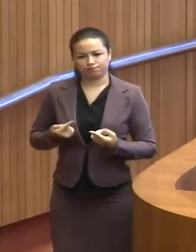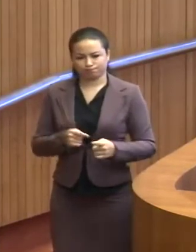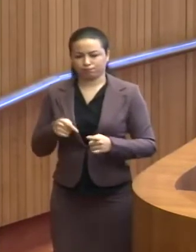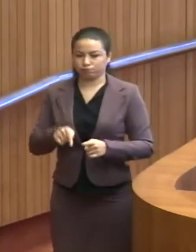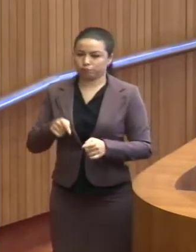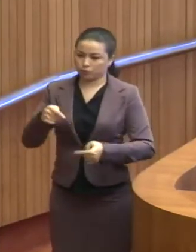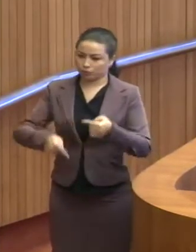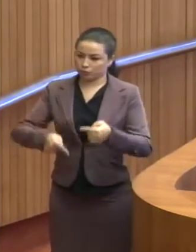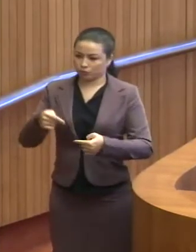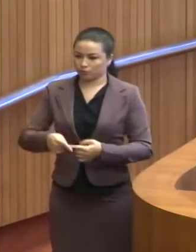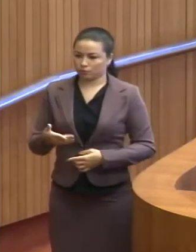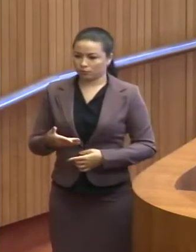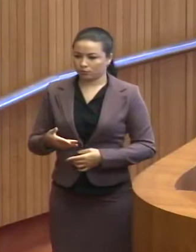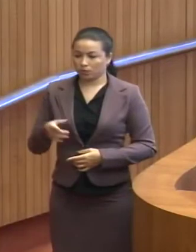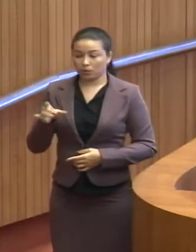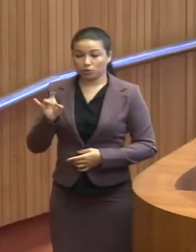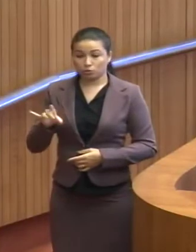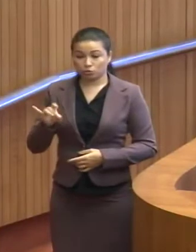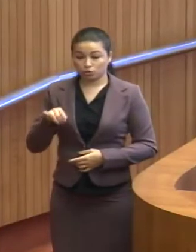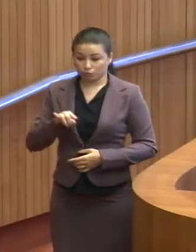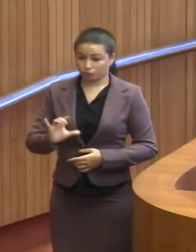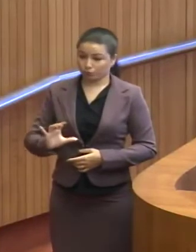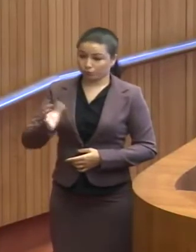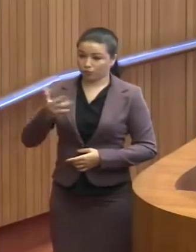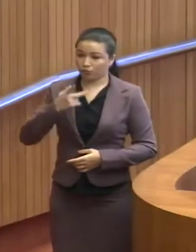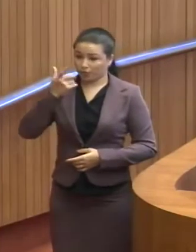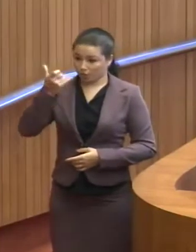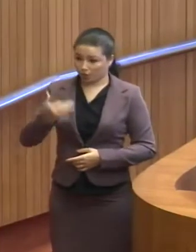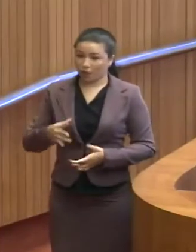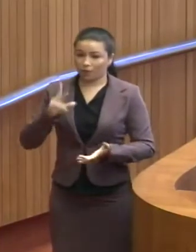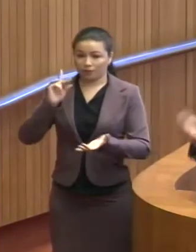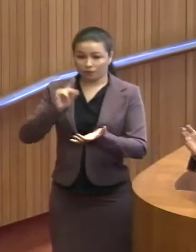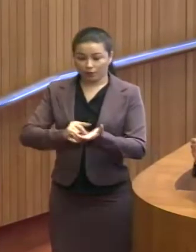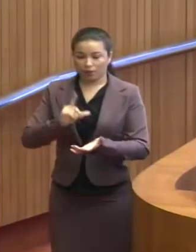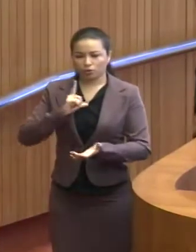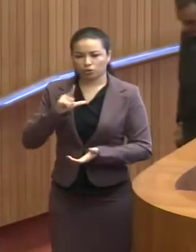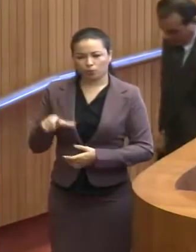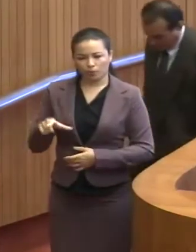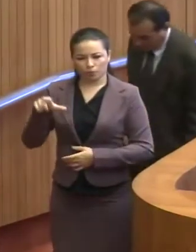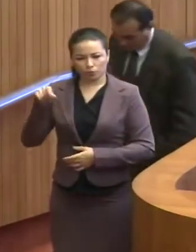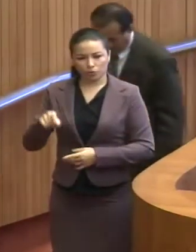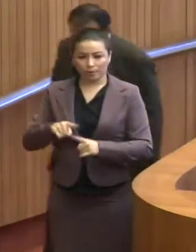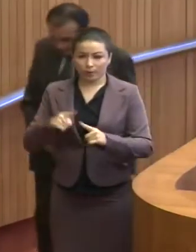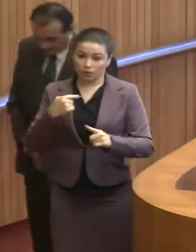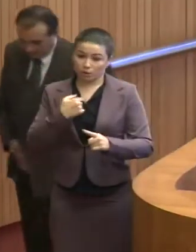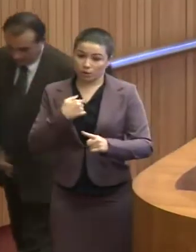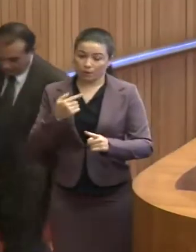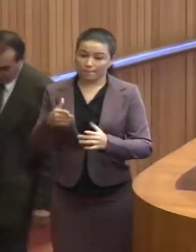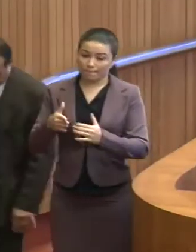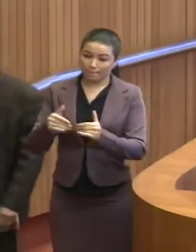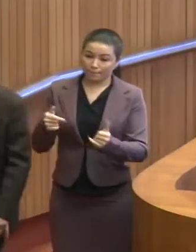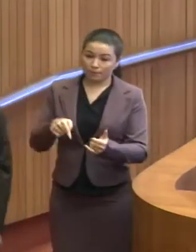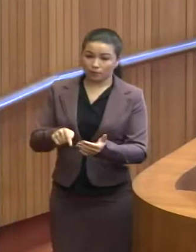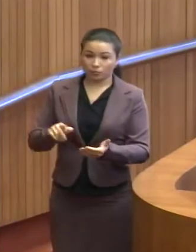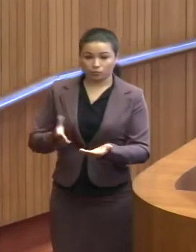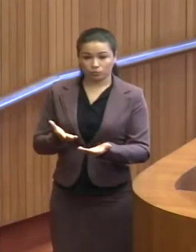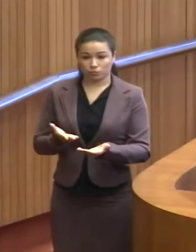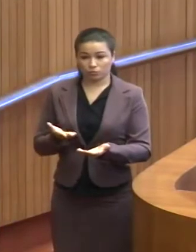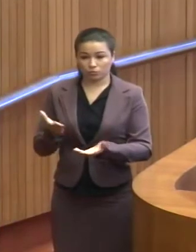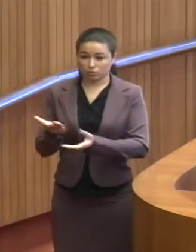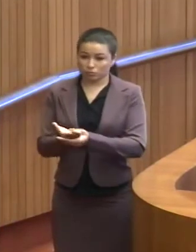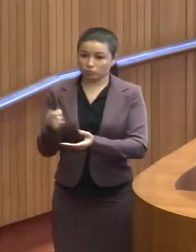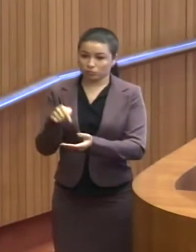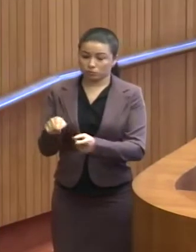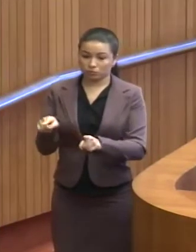Porque se restringisse ao fato e dissessem a verdade, que havia uma decisão, mas que eu tinha entrado com recurso e que o recurso